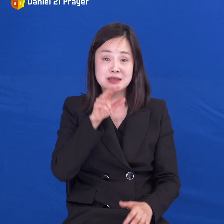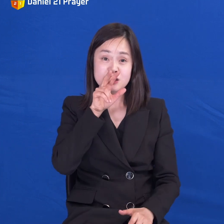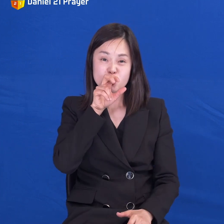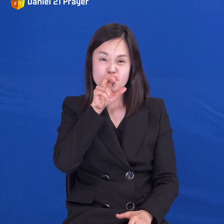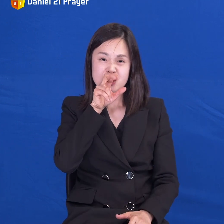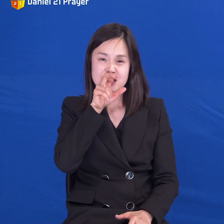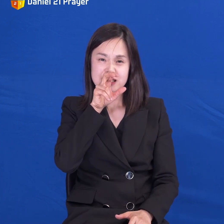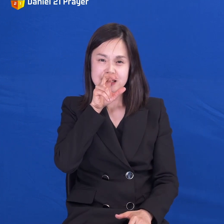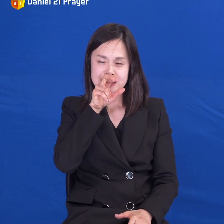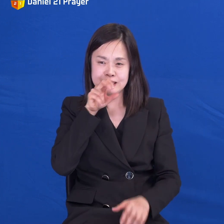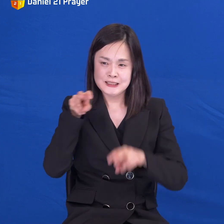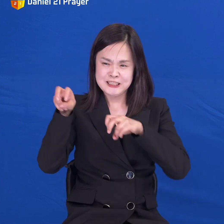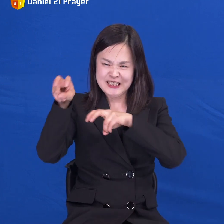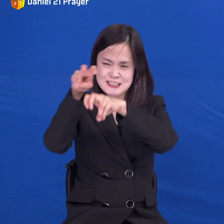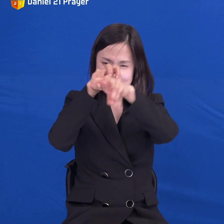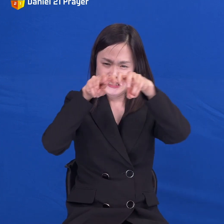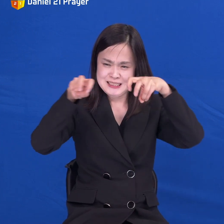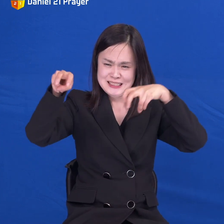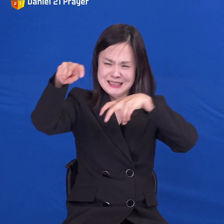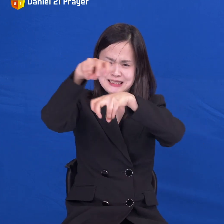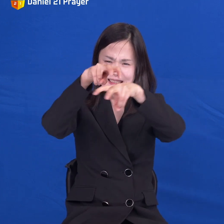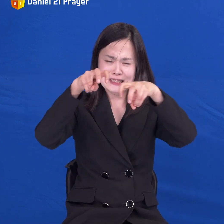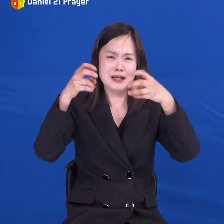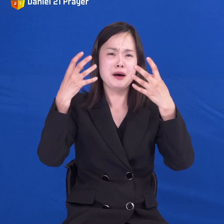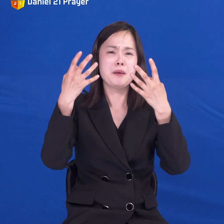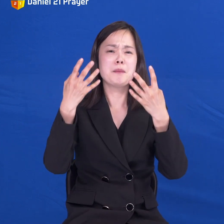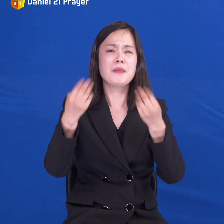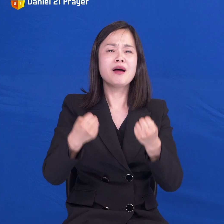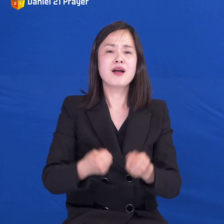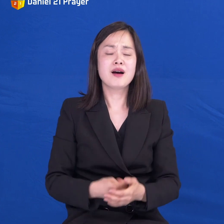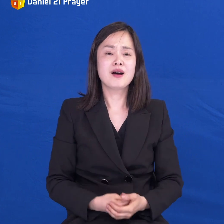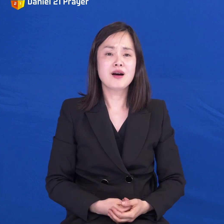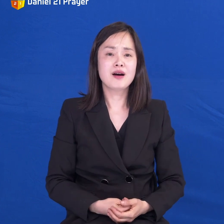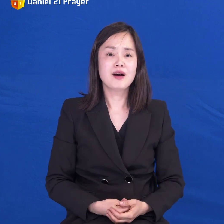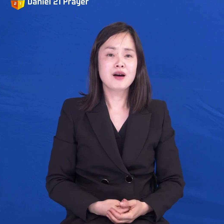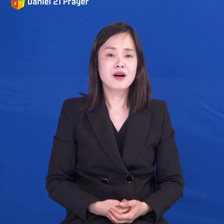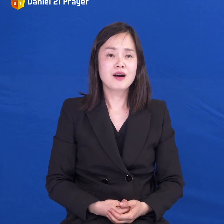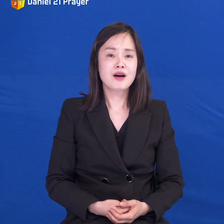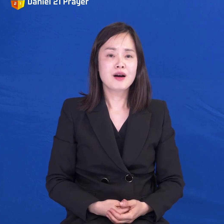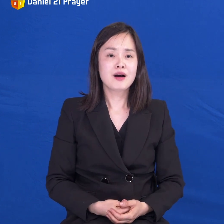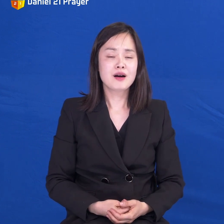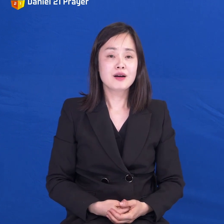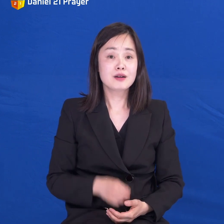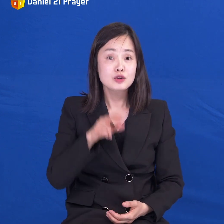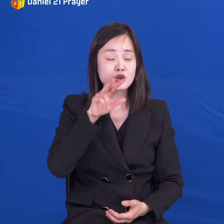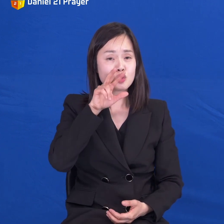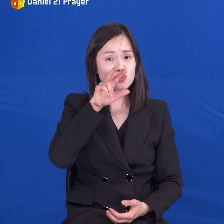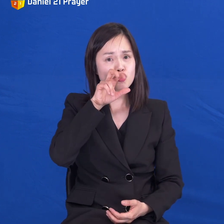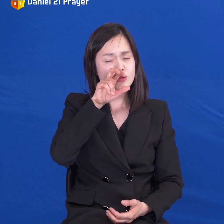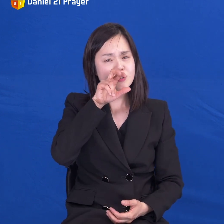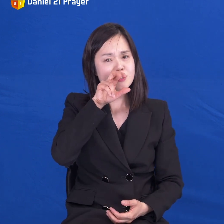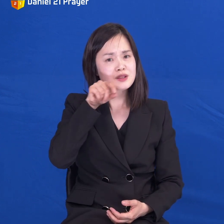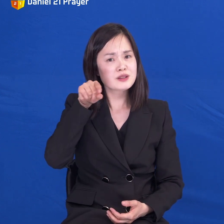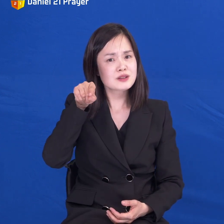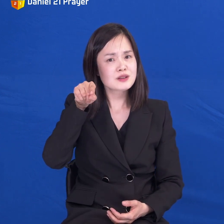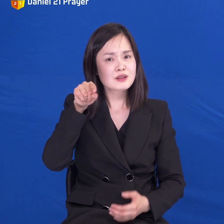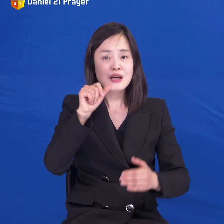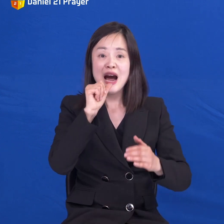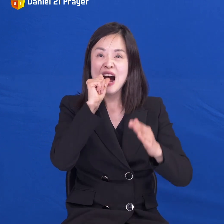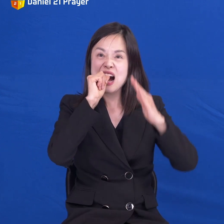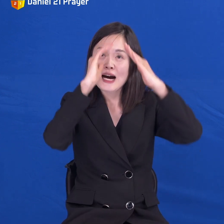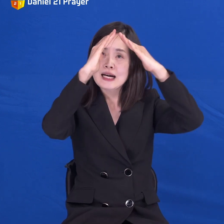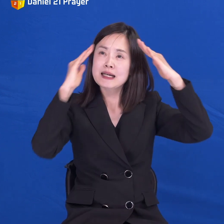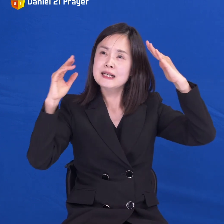있었습니다. 여기도 똑같더라고요. 지금도 미스테리입니다. 어떻게 쥐들이 이 양철지붕을